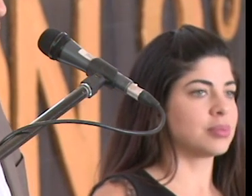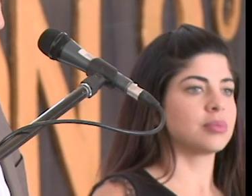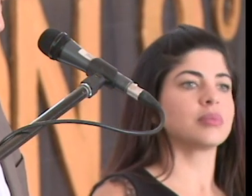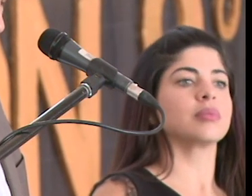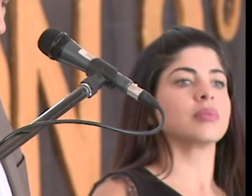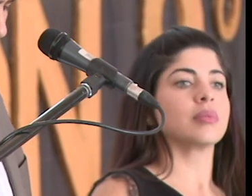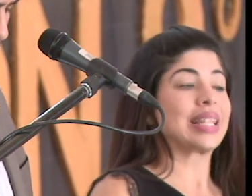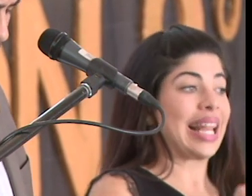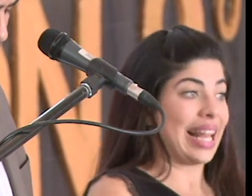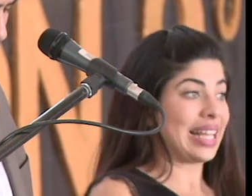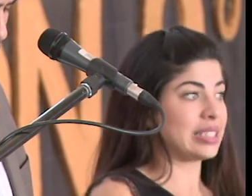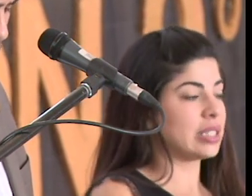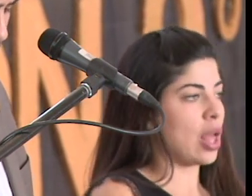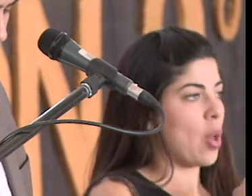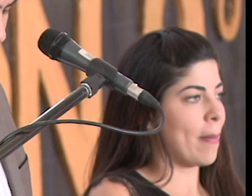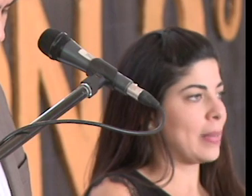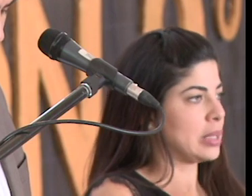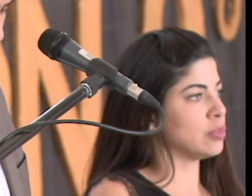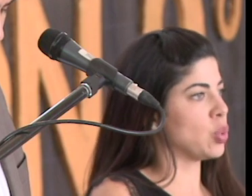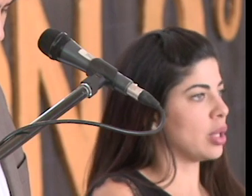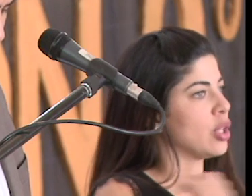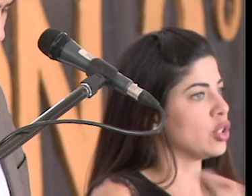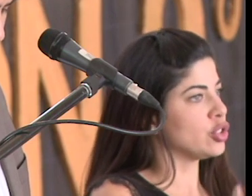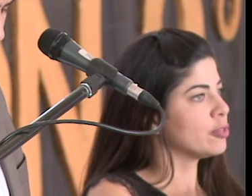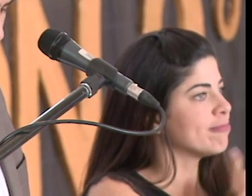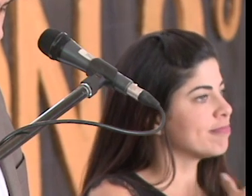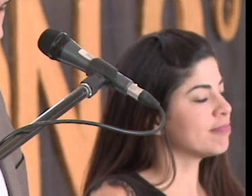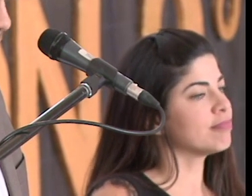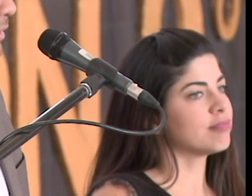Esa es la obra más importante que tenemos por delante.